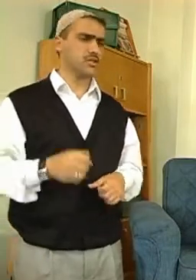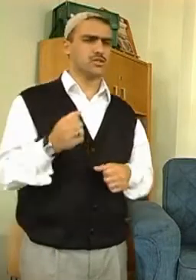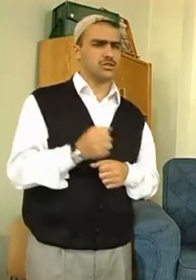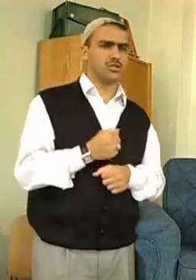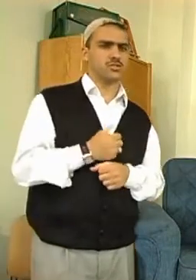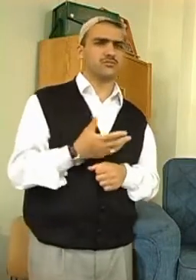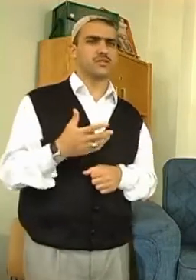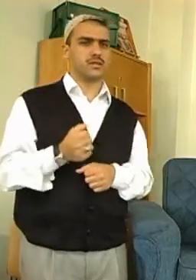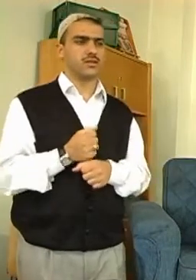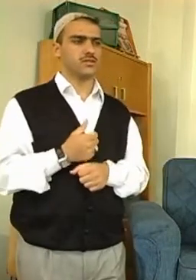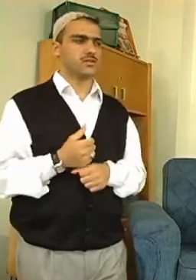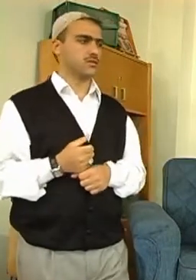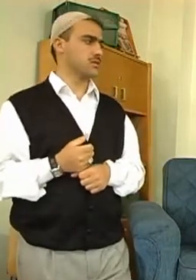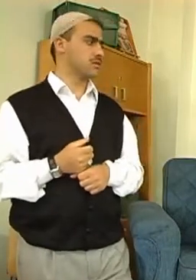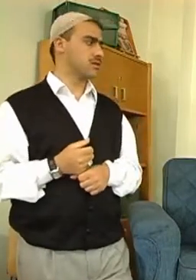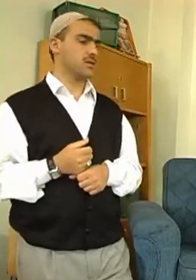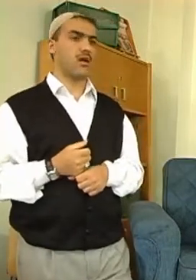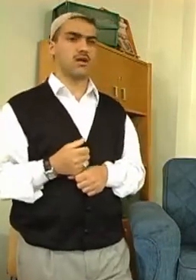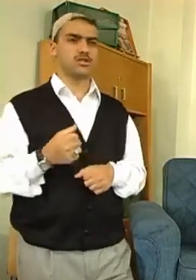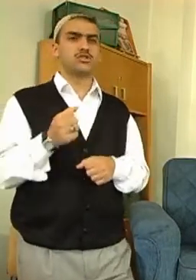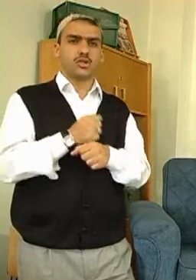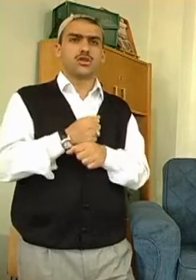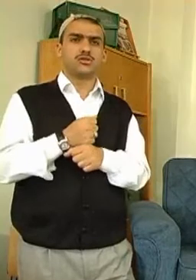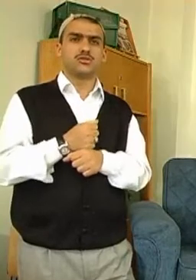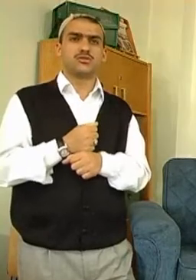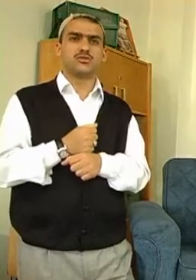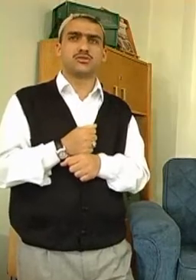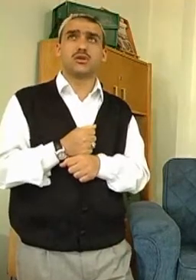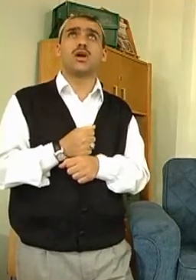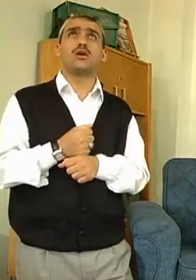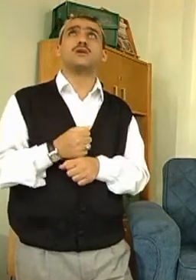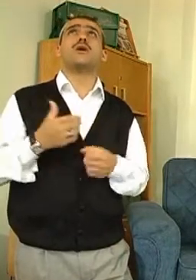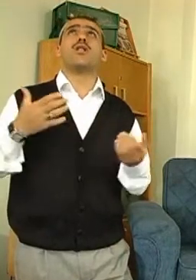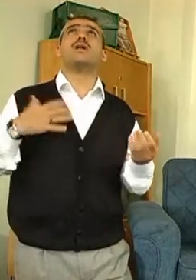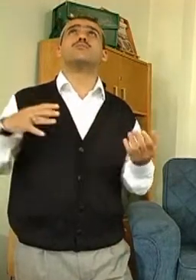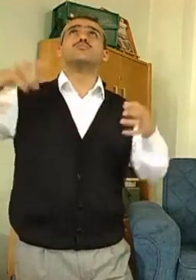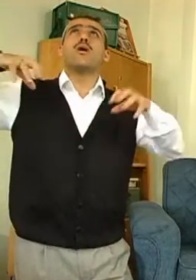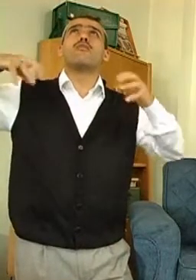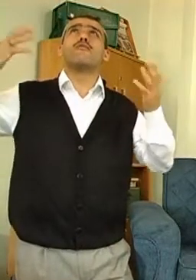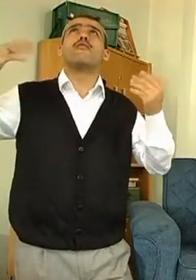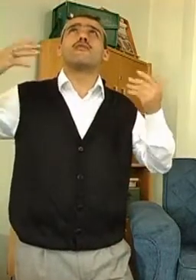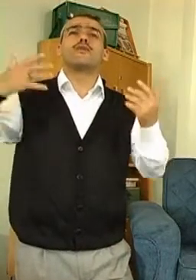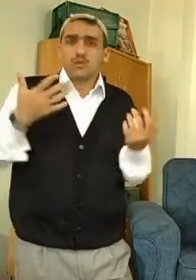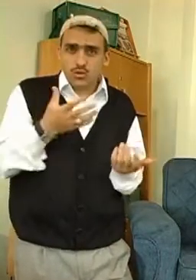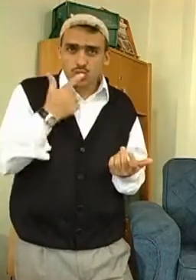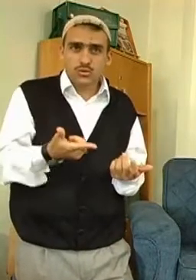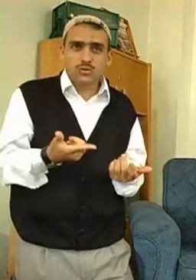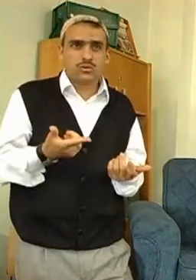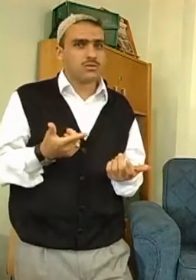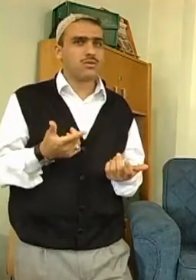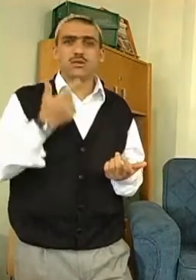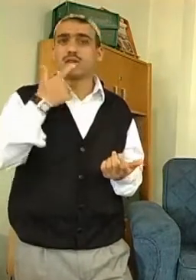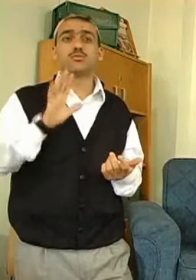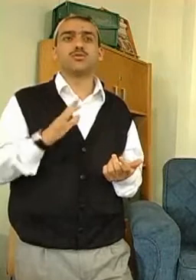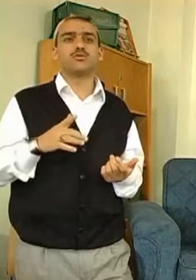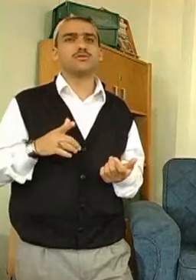Taşın yağmur ihtiyacı var mı? Mesela biz yağmur duvasına çıkıyoruz. Taşlar da çıkıyorlar mı yağmur duvasına? Yok. Taşın yağmur